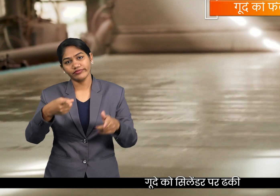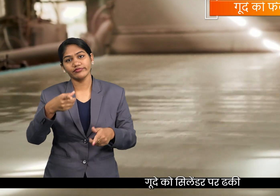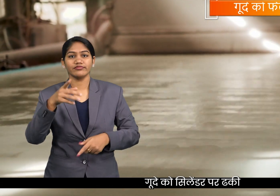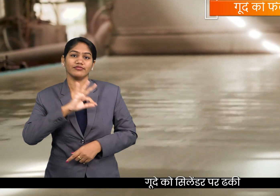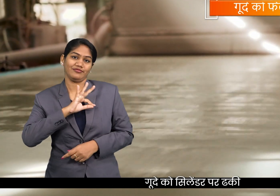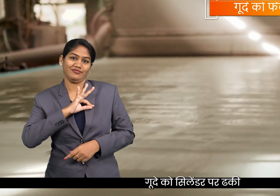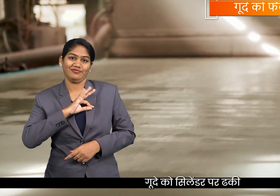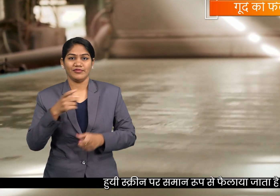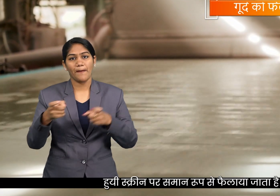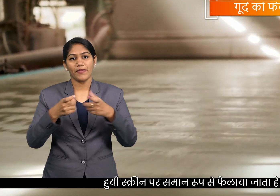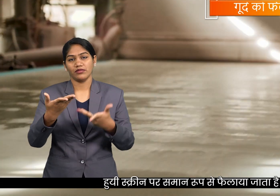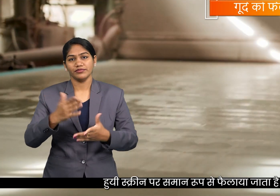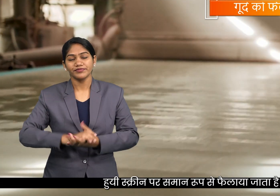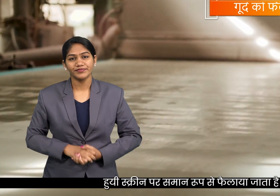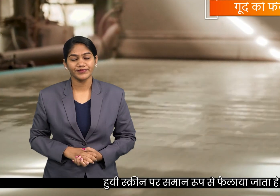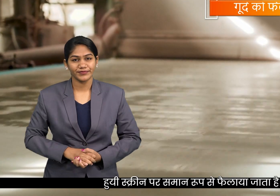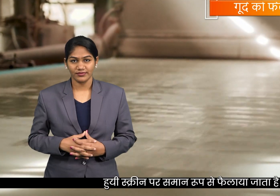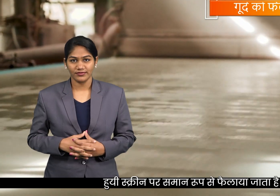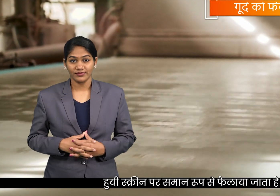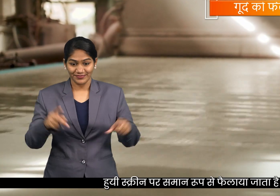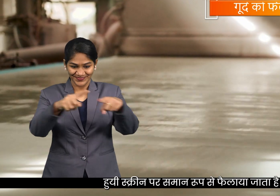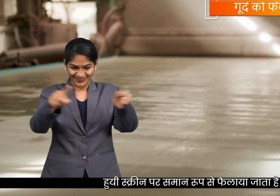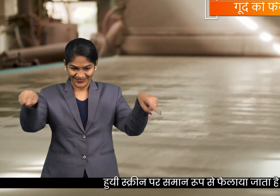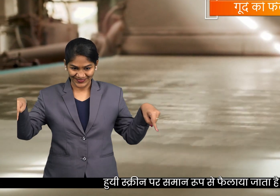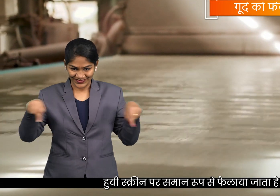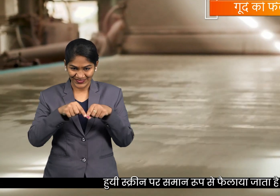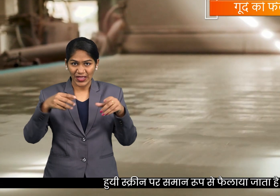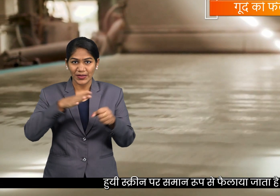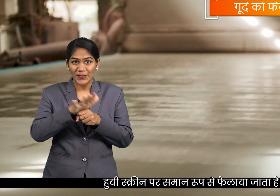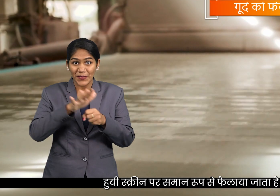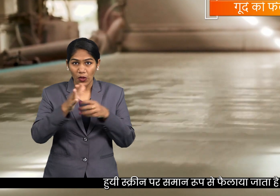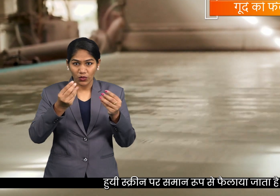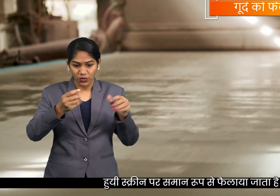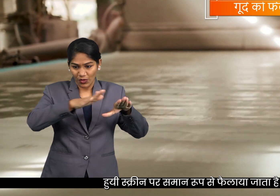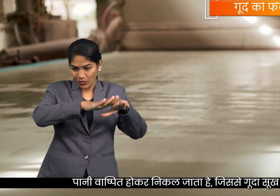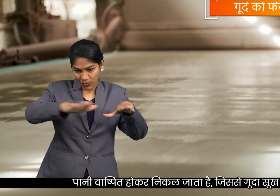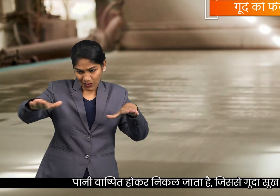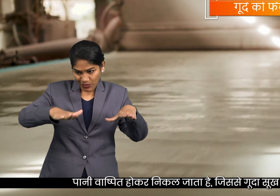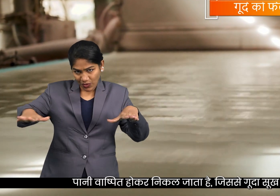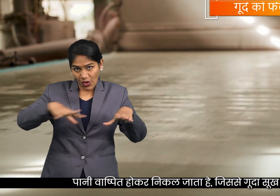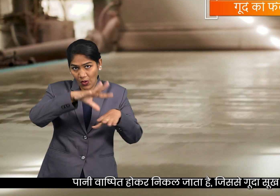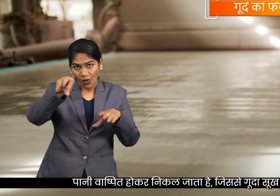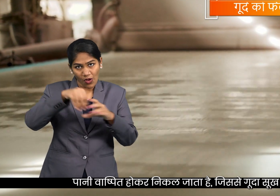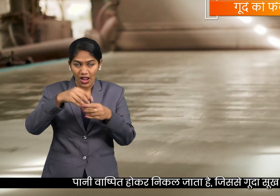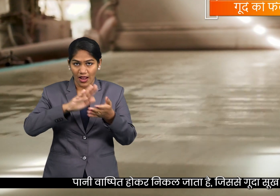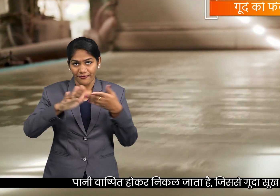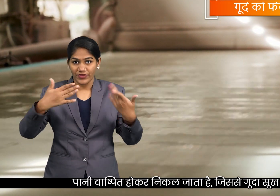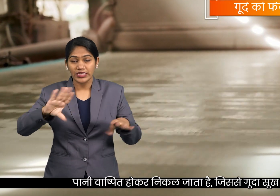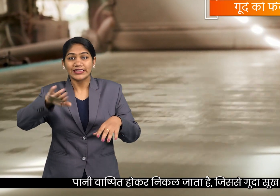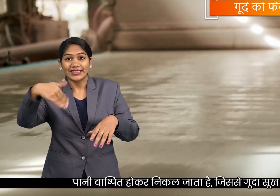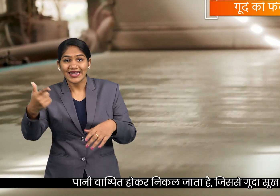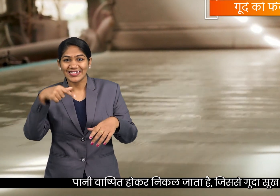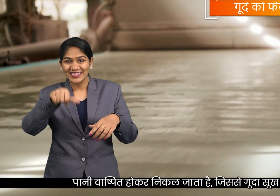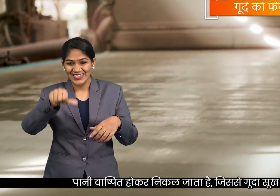गुद्दे को सिलेंडर पर ढकी हुई स्क्रीन पर समान रूप से फैलाया जाता है। पानी वाष्पित